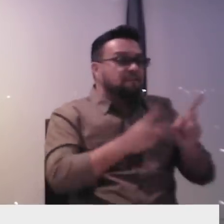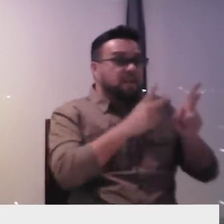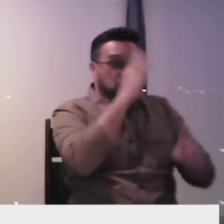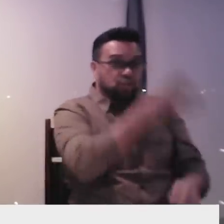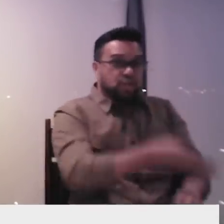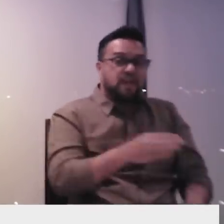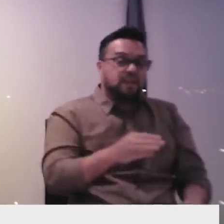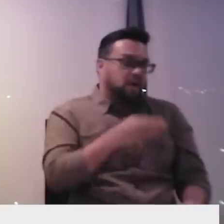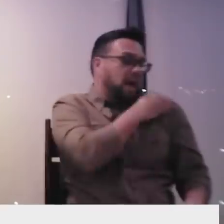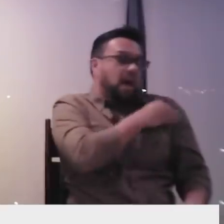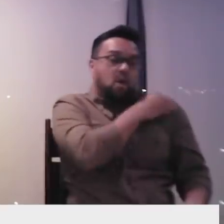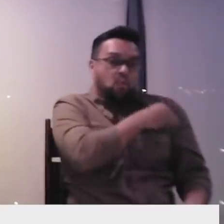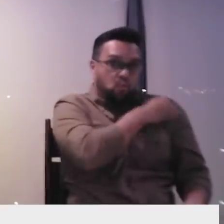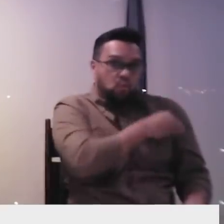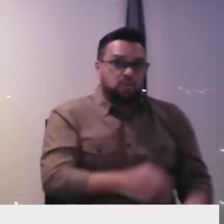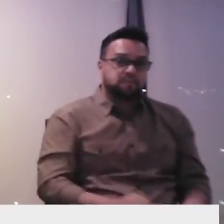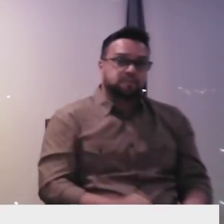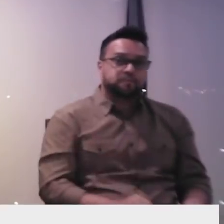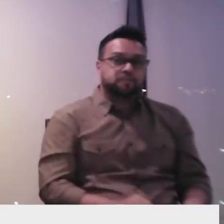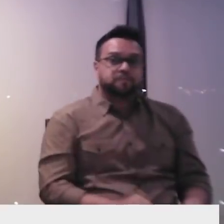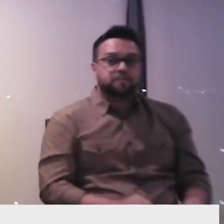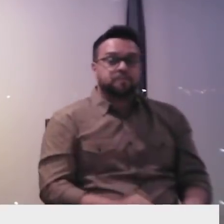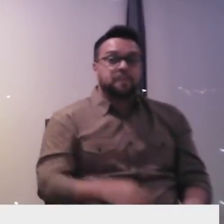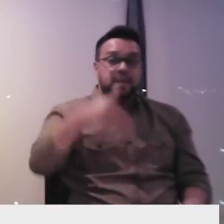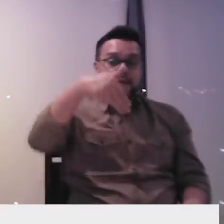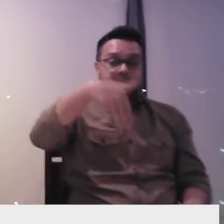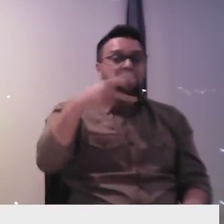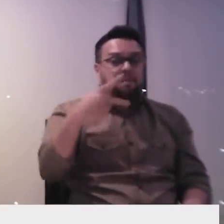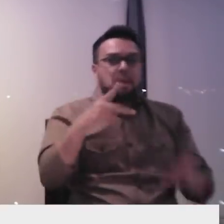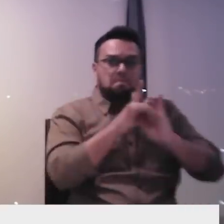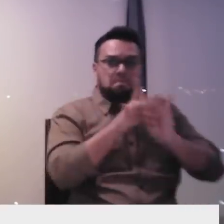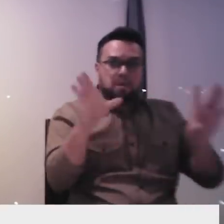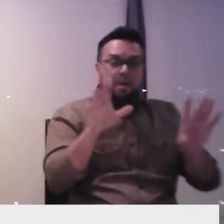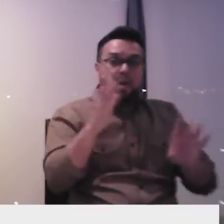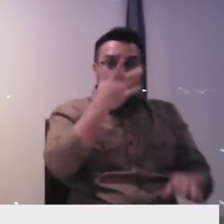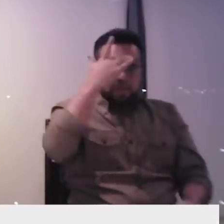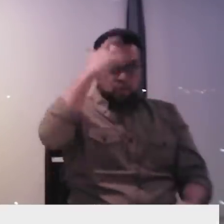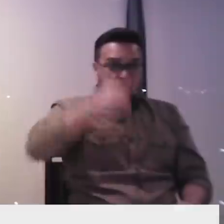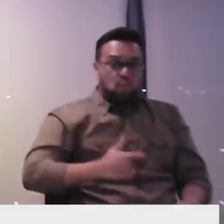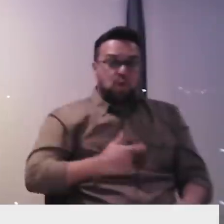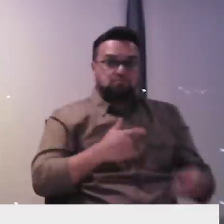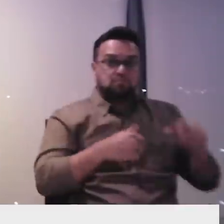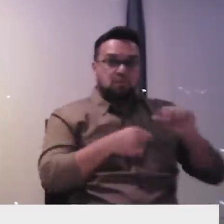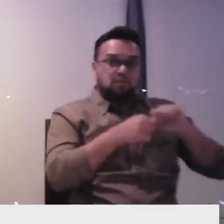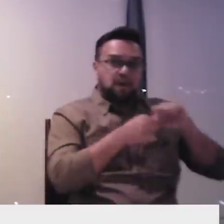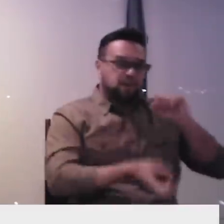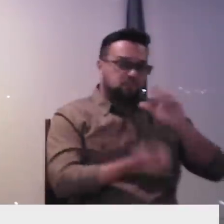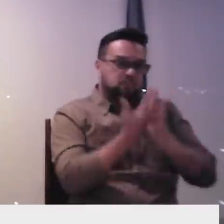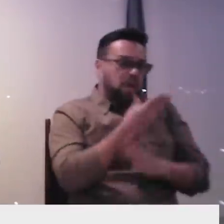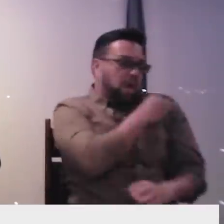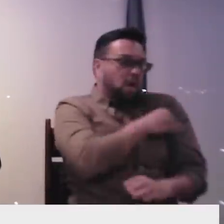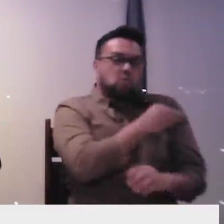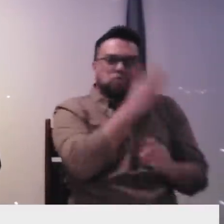etanol, do álcool? A nossa MP permite que o cara da usina, que produz o álcool,